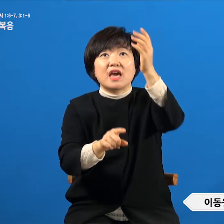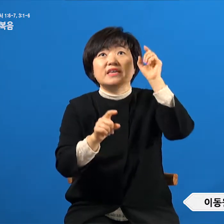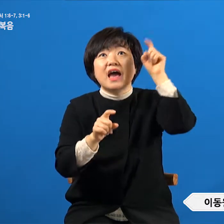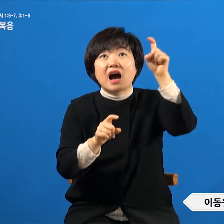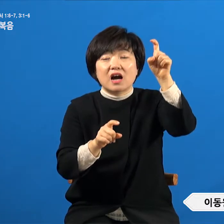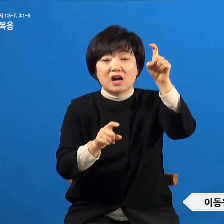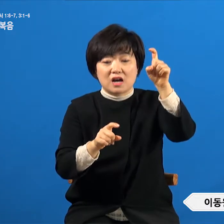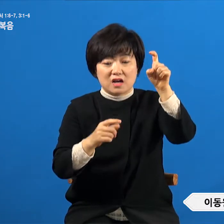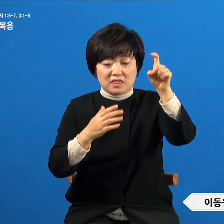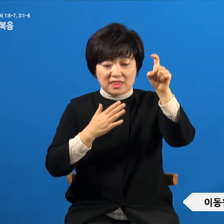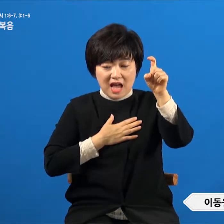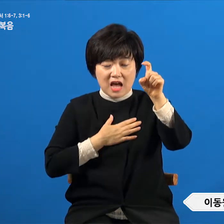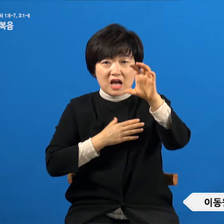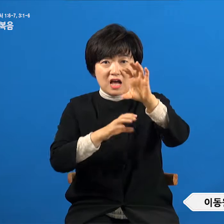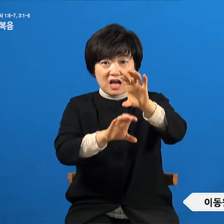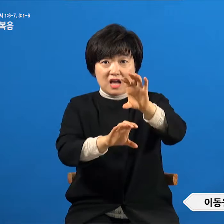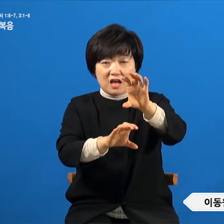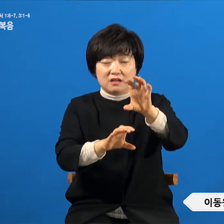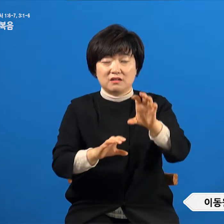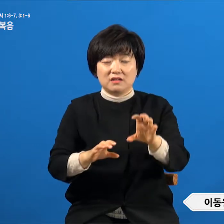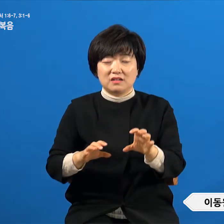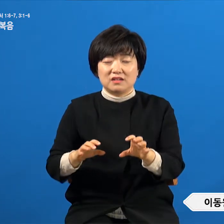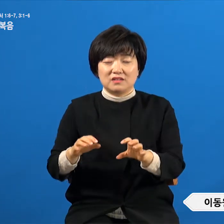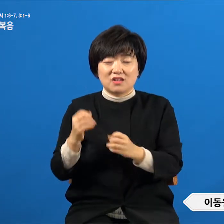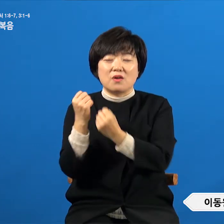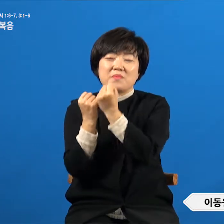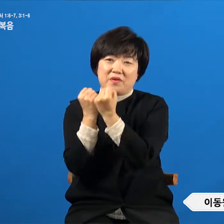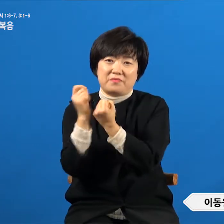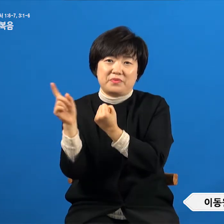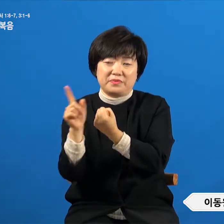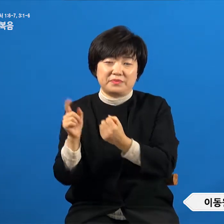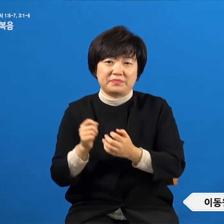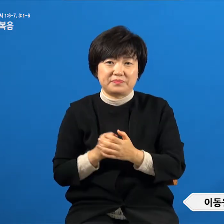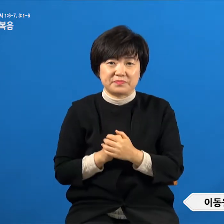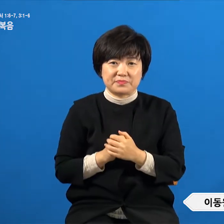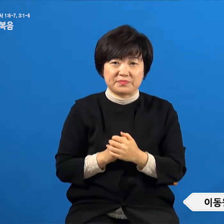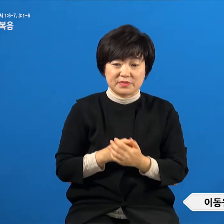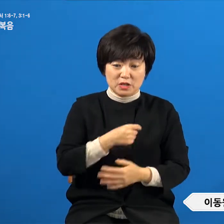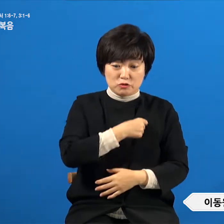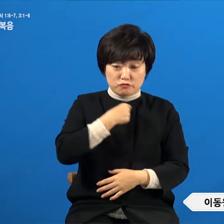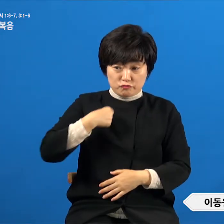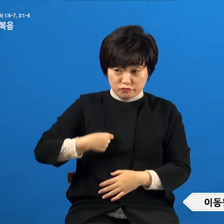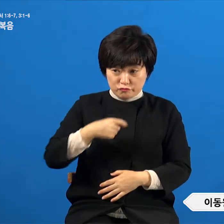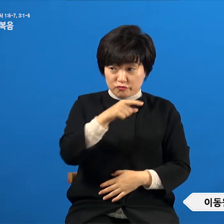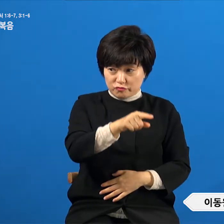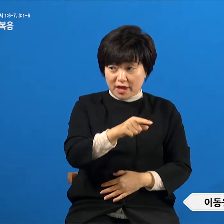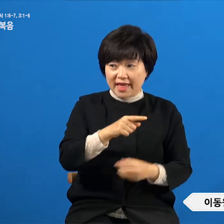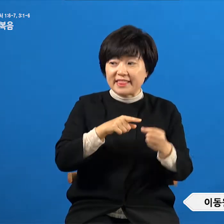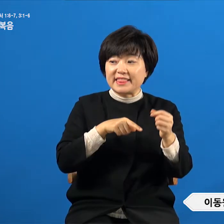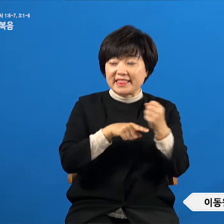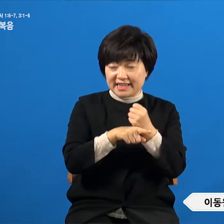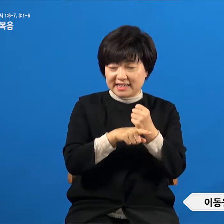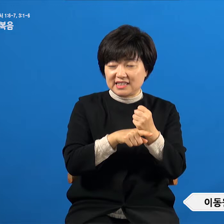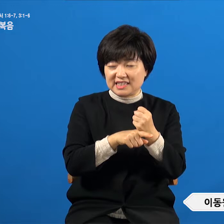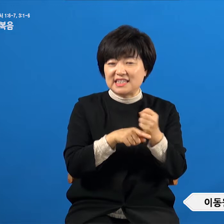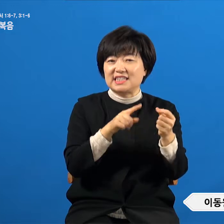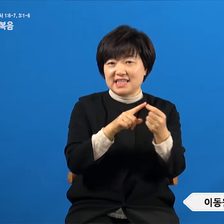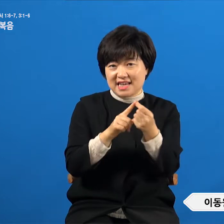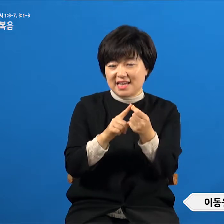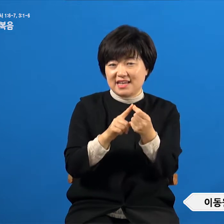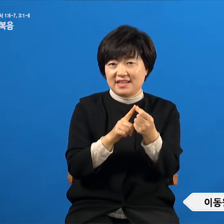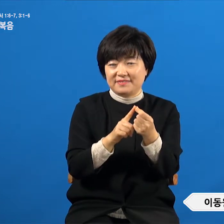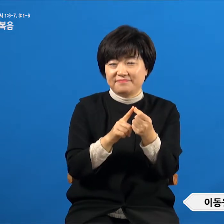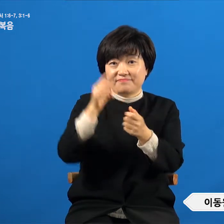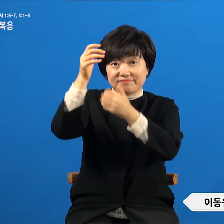그러니까 누군가가 루스 그레함에게 이런 설명을 해준 거예요. 이 중국은 뜻글자인데 아마도 하나님이 이렇게 섭리하신